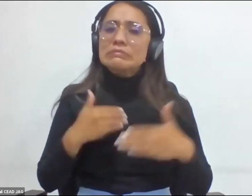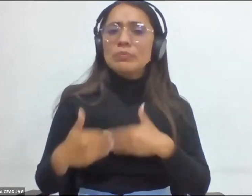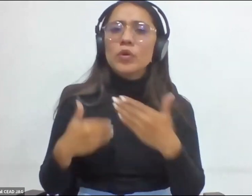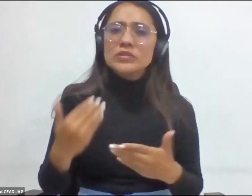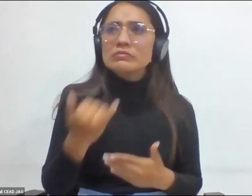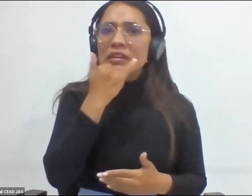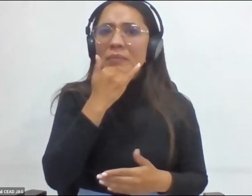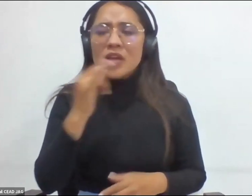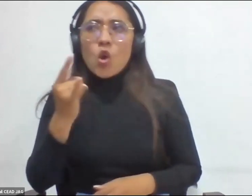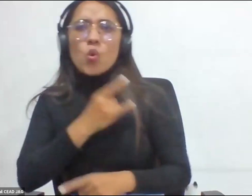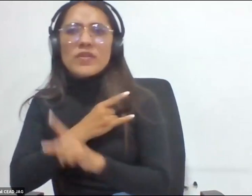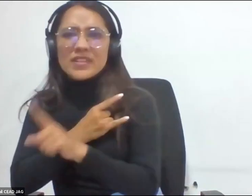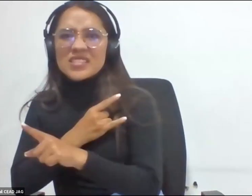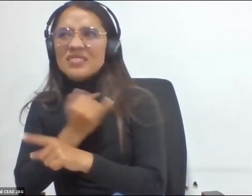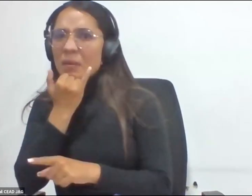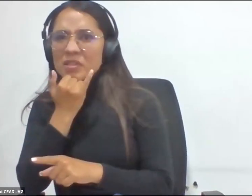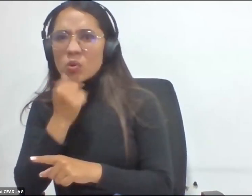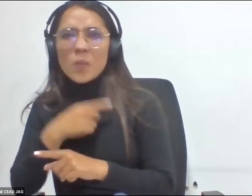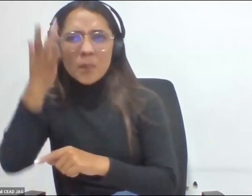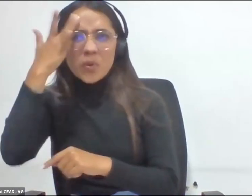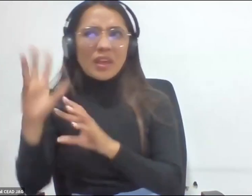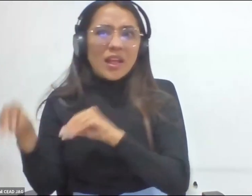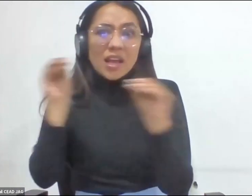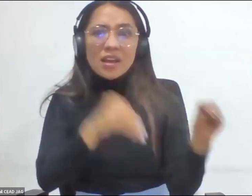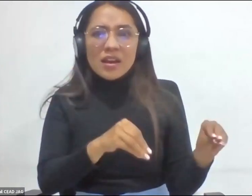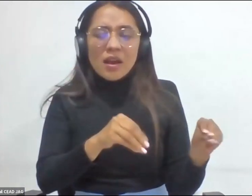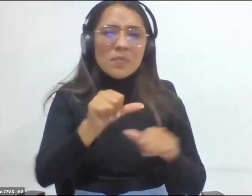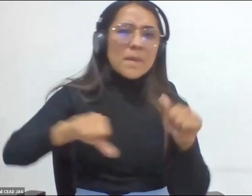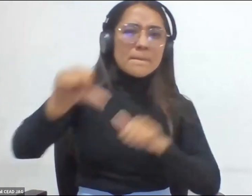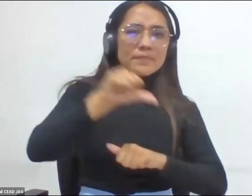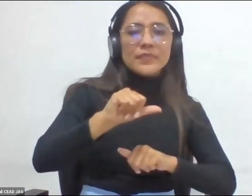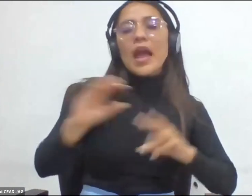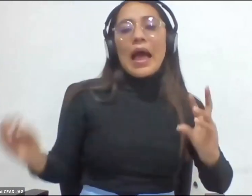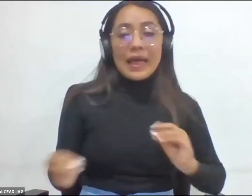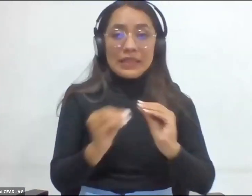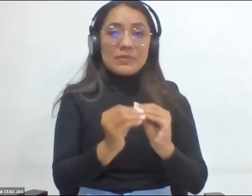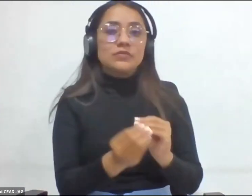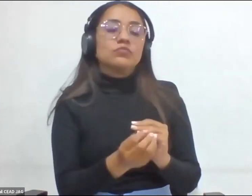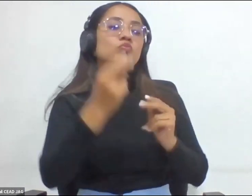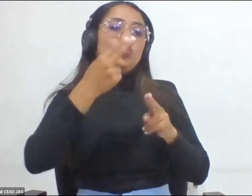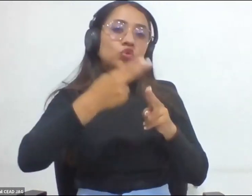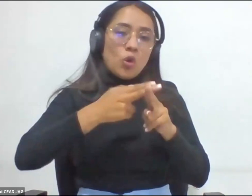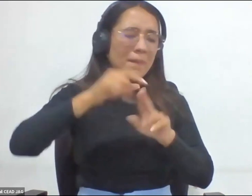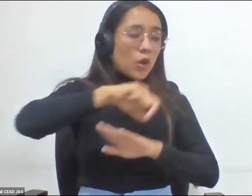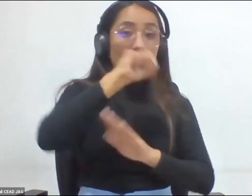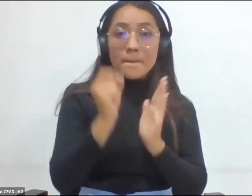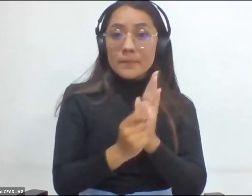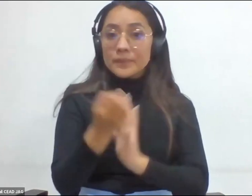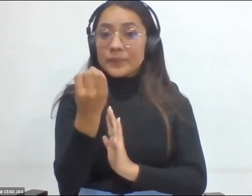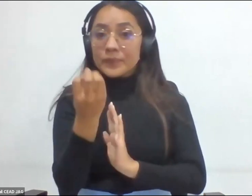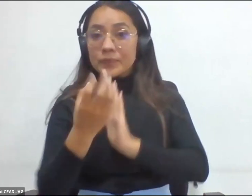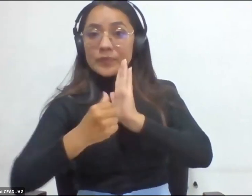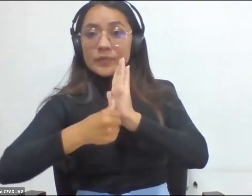cambiando de ies los datos personales como lo es nombre completo número de documento de identidad